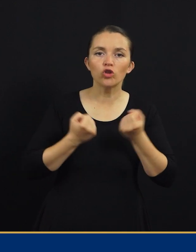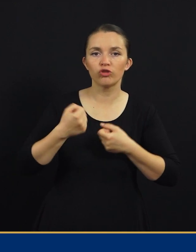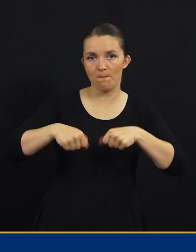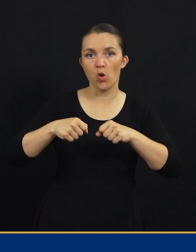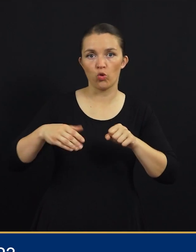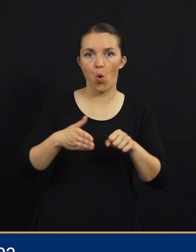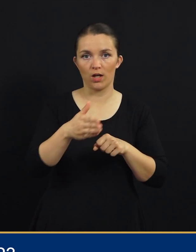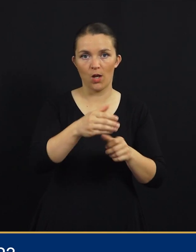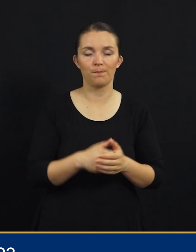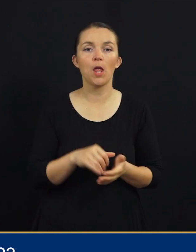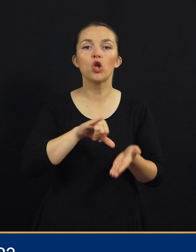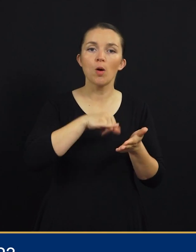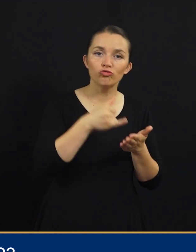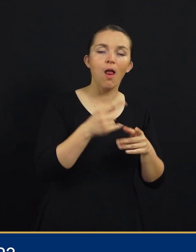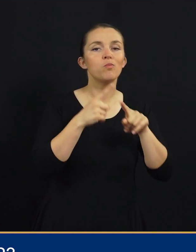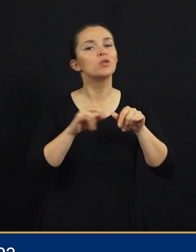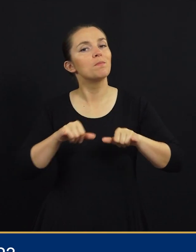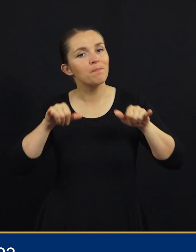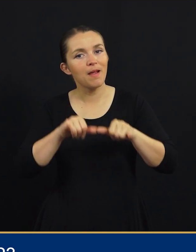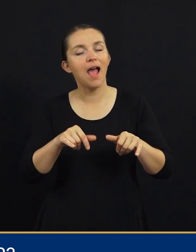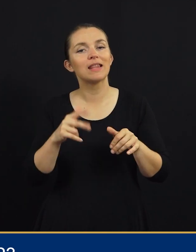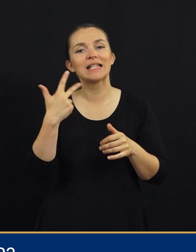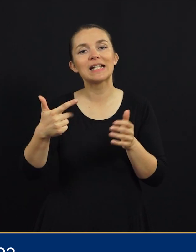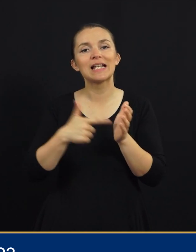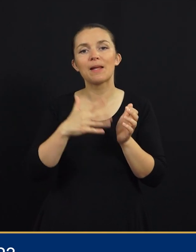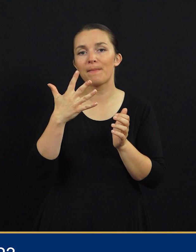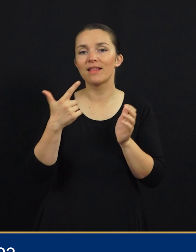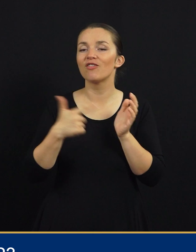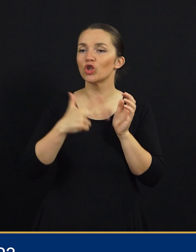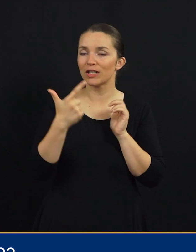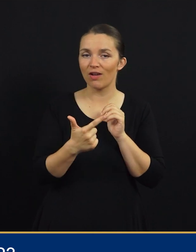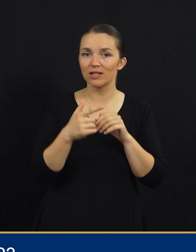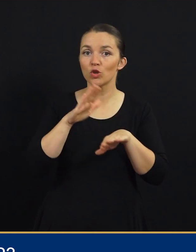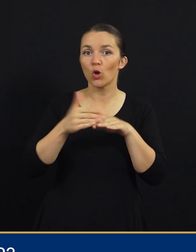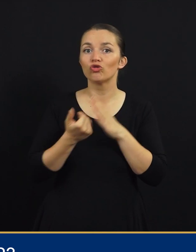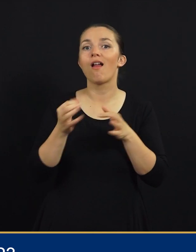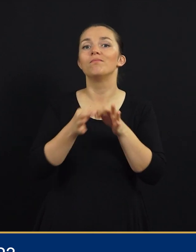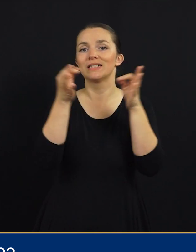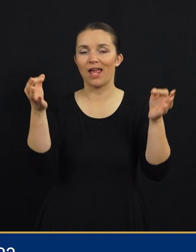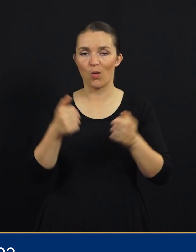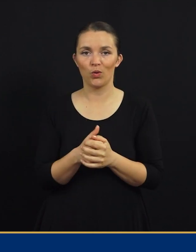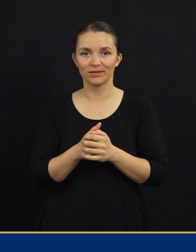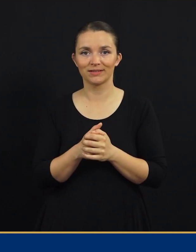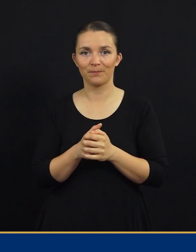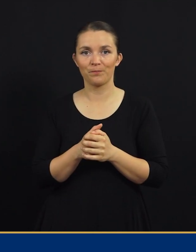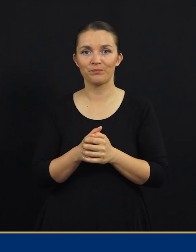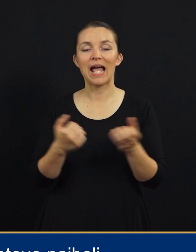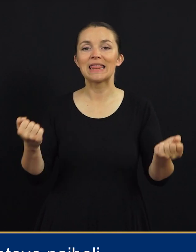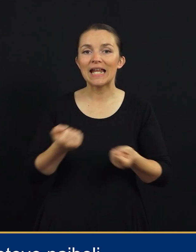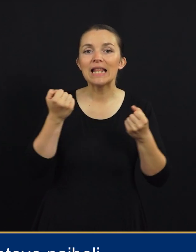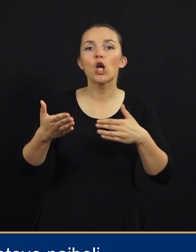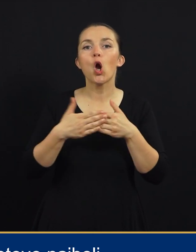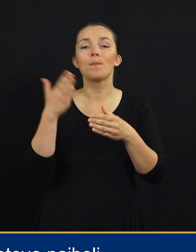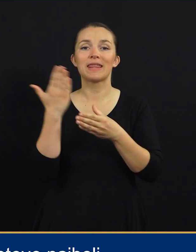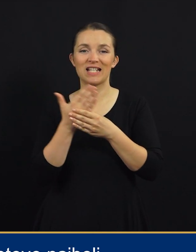motorjem. Domžale in Bled, 30. 5. 2023, sporočila za javnost.